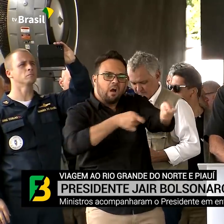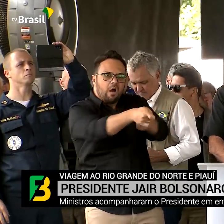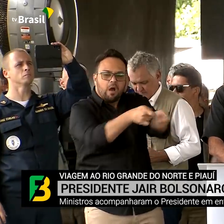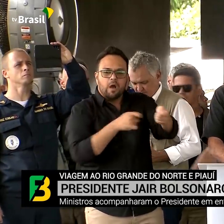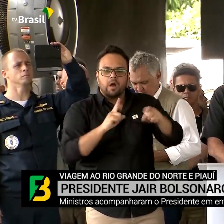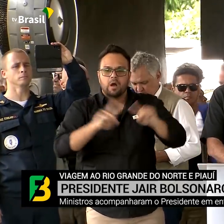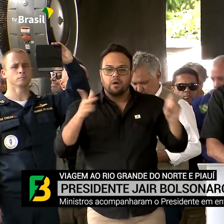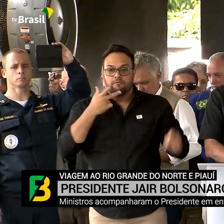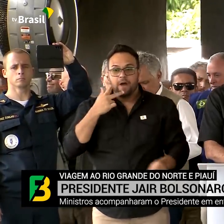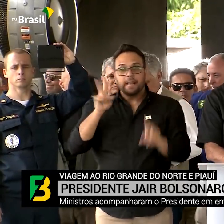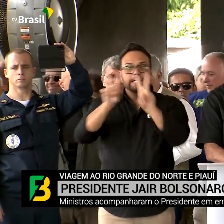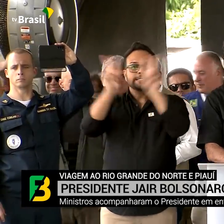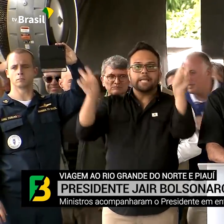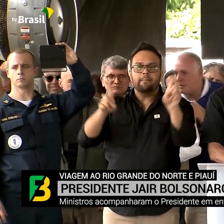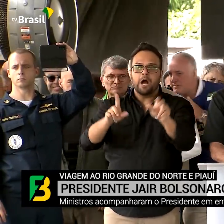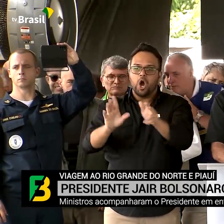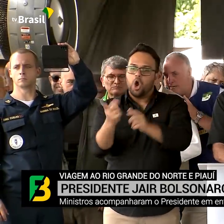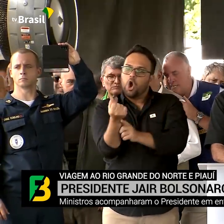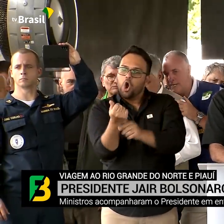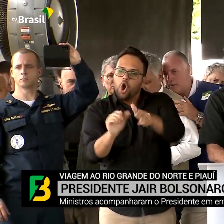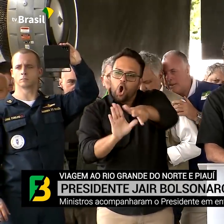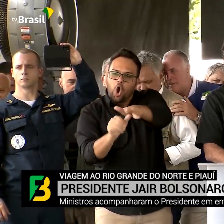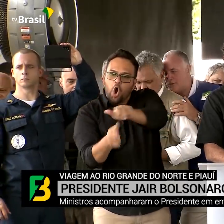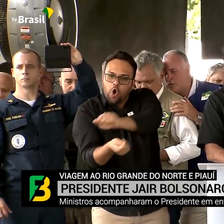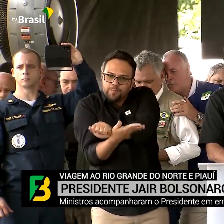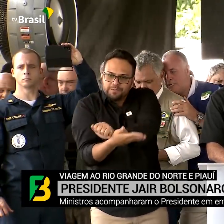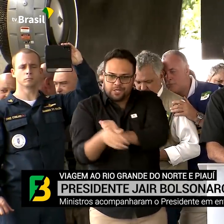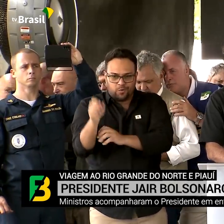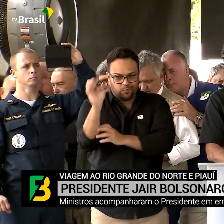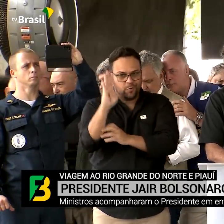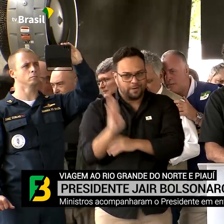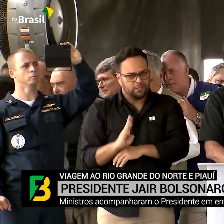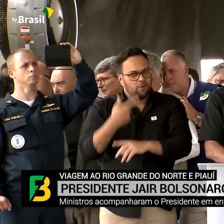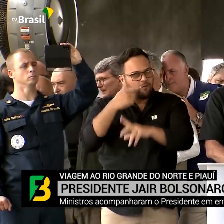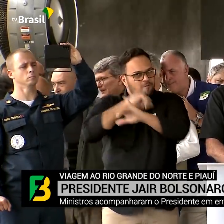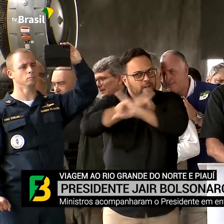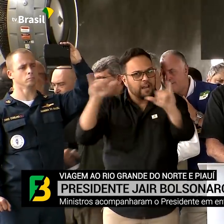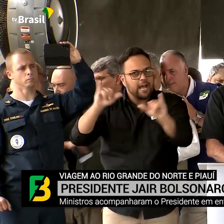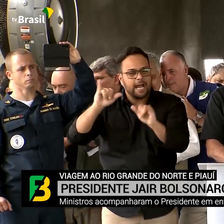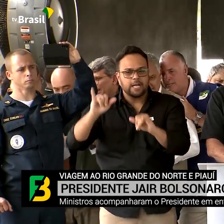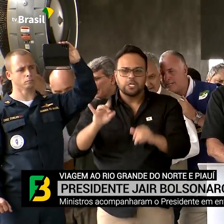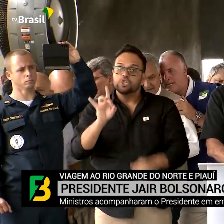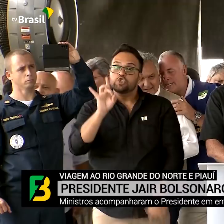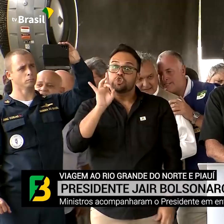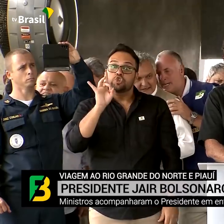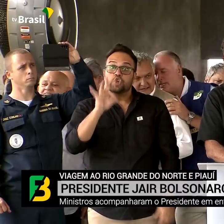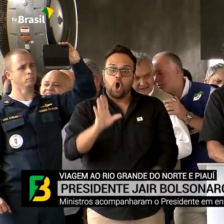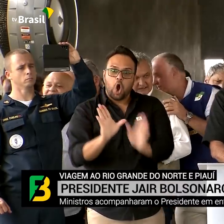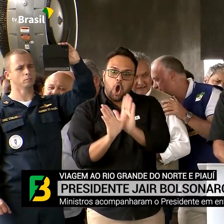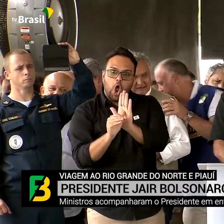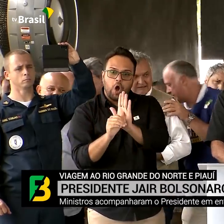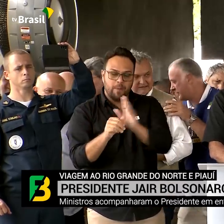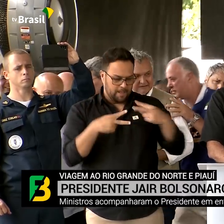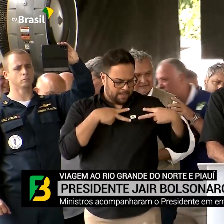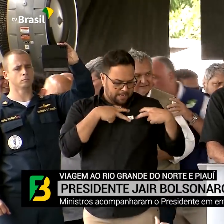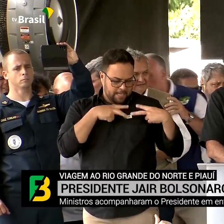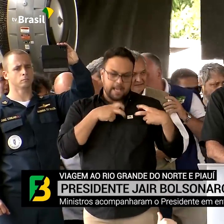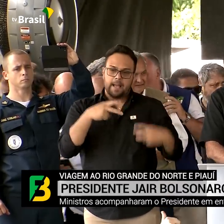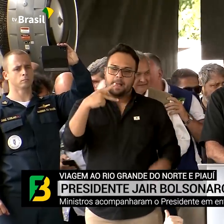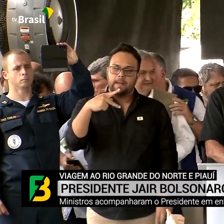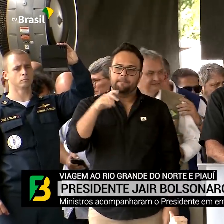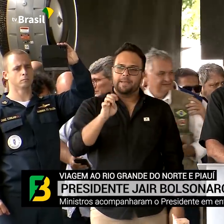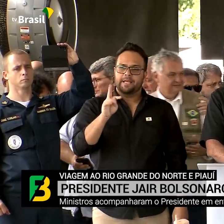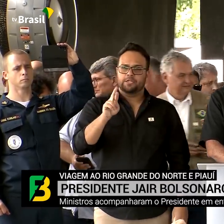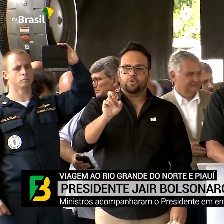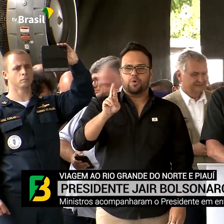fala em corrupção no Brasil, eu deixo bem claro, só o que foi roubado da Petrobras, em